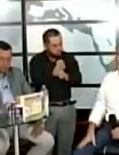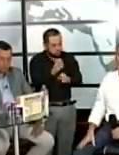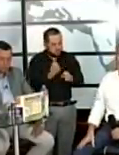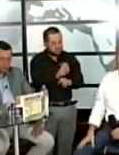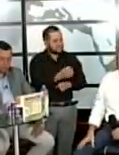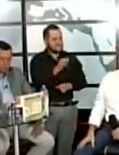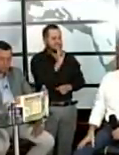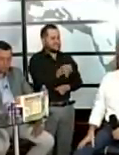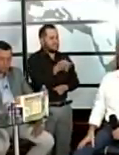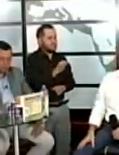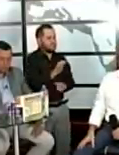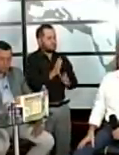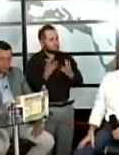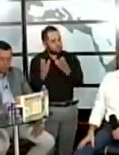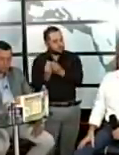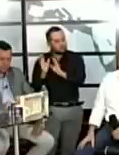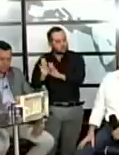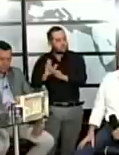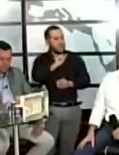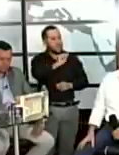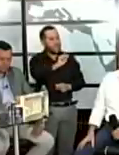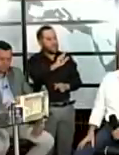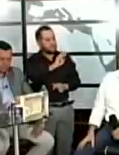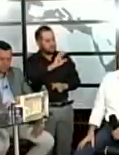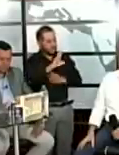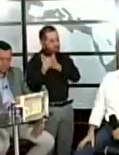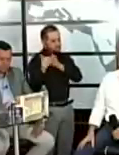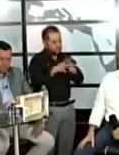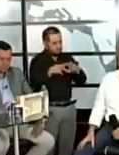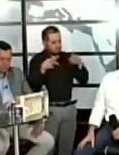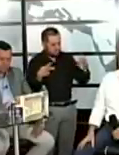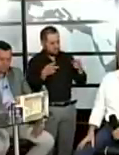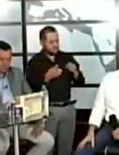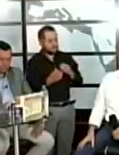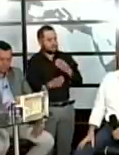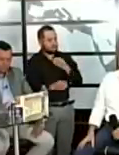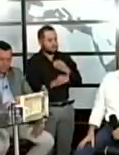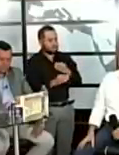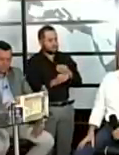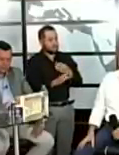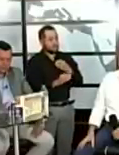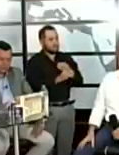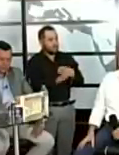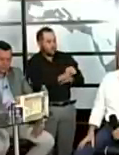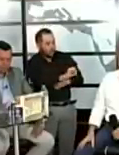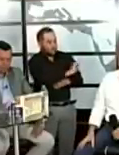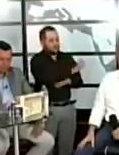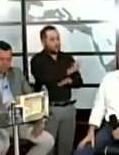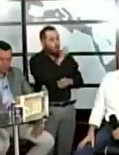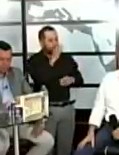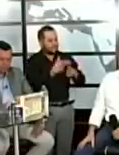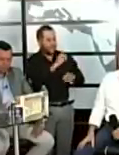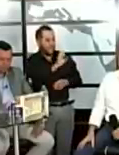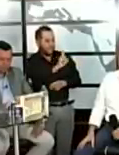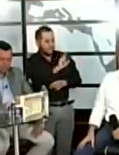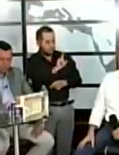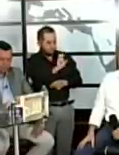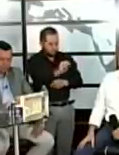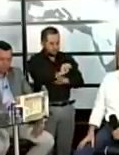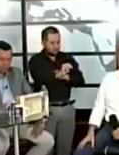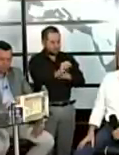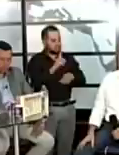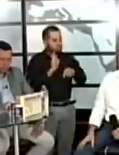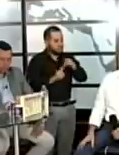siempre, con palabras mayores, Álvaro Restrepo Arenas, y como siempre, con Todos Somos Risaralda, que es Edison Noreña, y nuestros